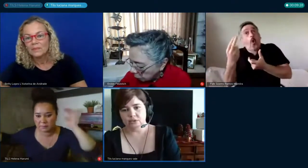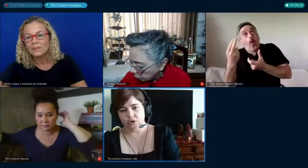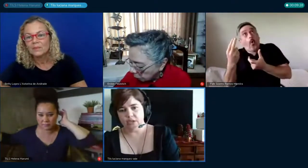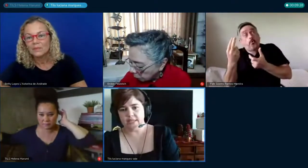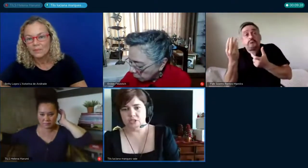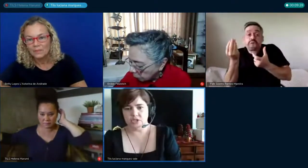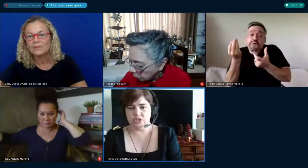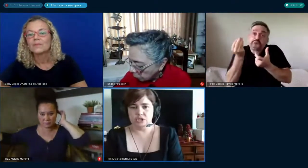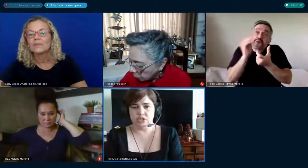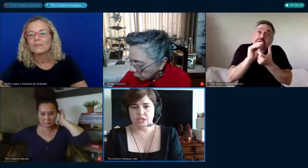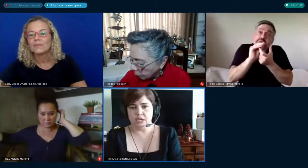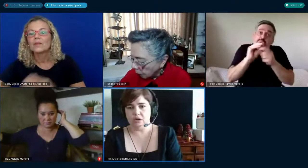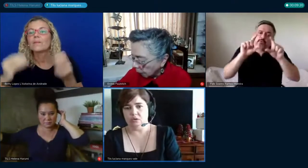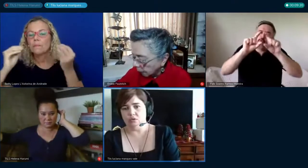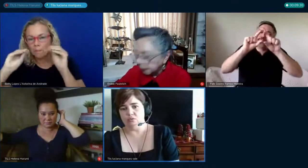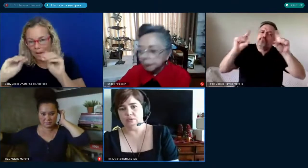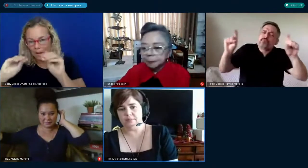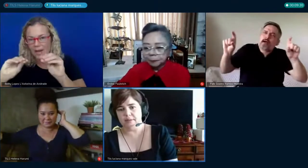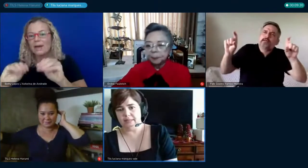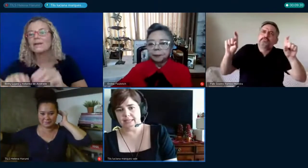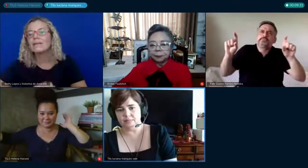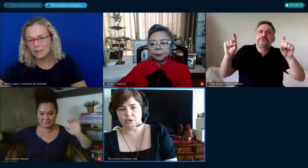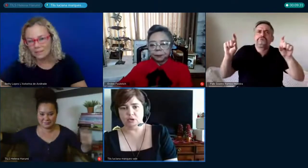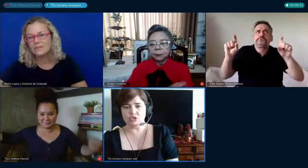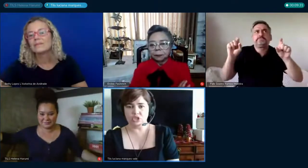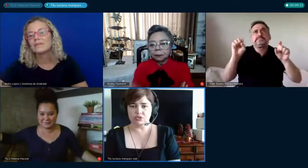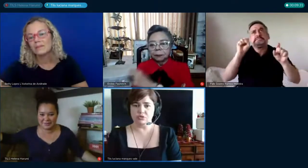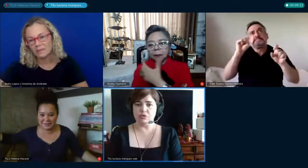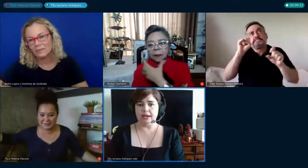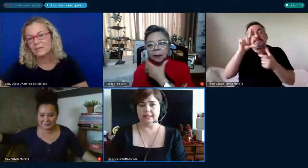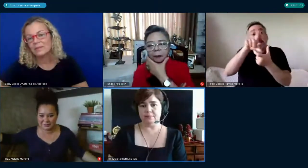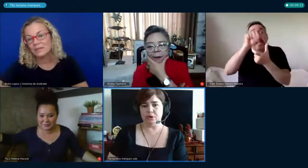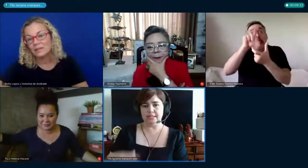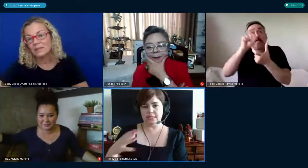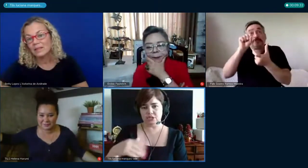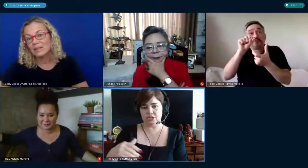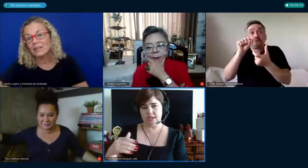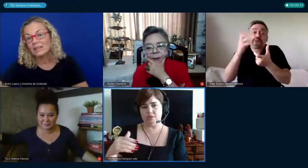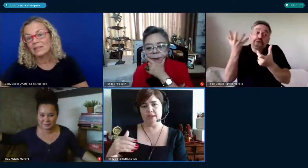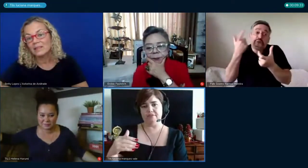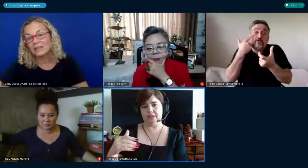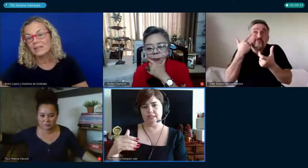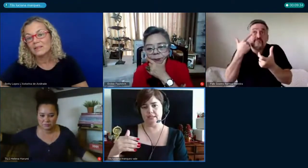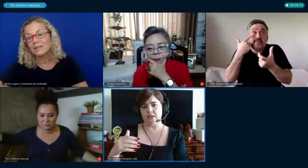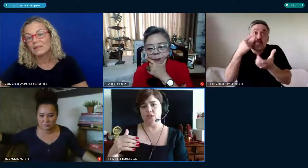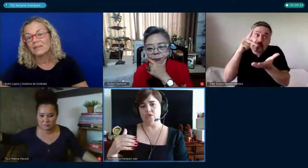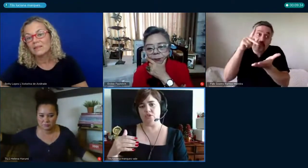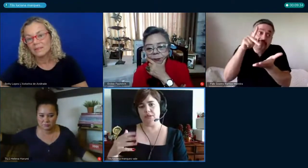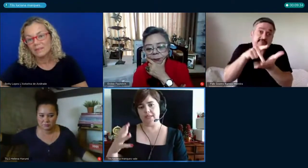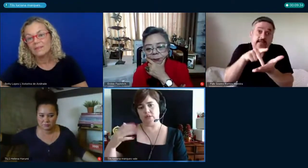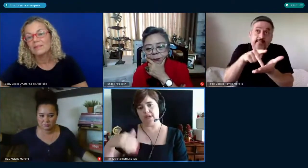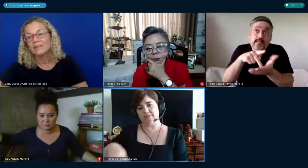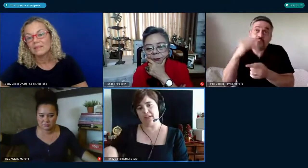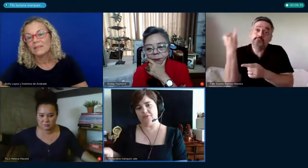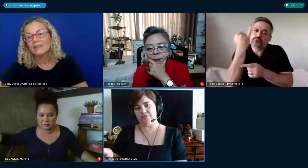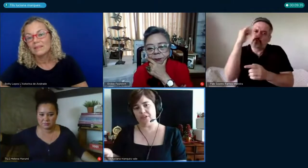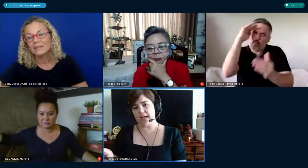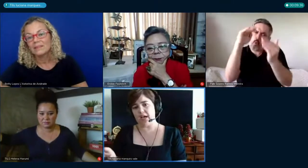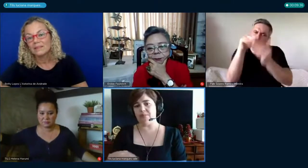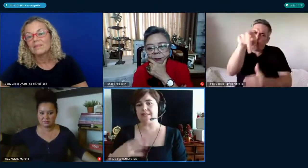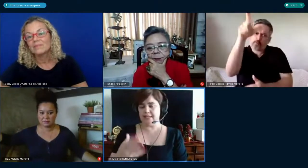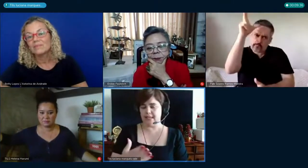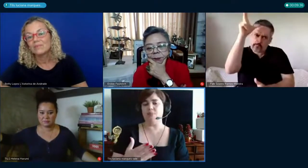minha orientadora se a gente tira ou se permanece, porque o título, depois a gente tem uma referência sobre lexicografia lá